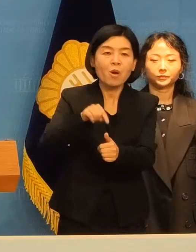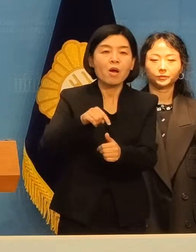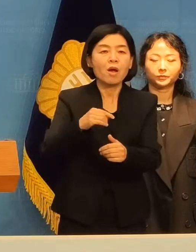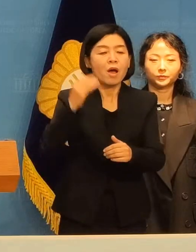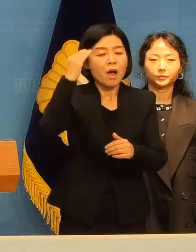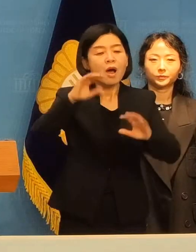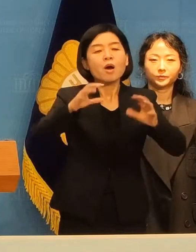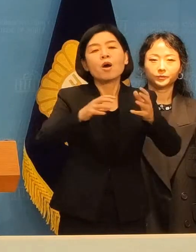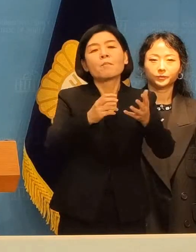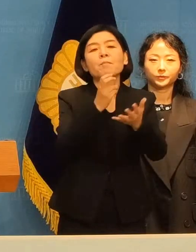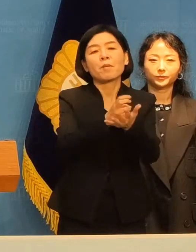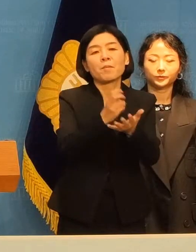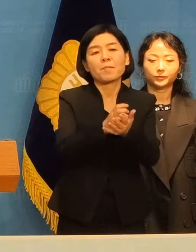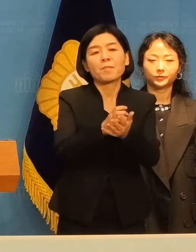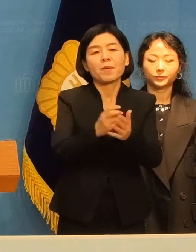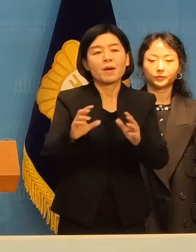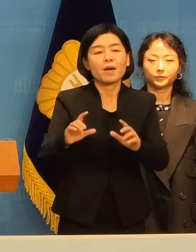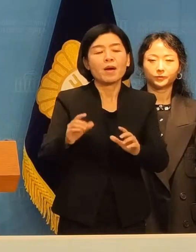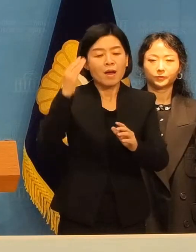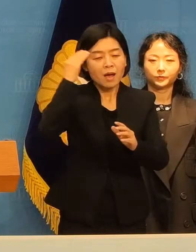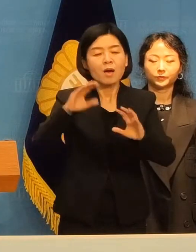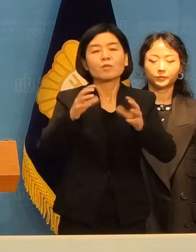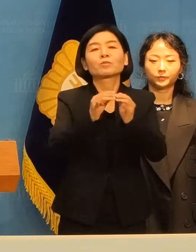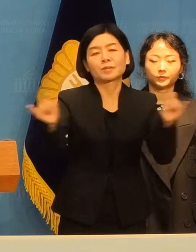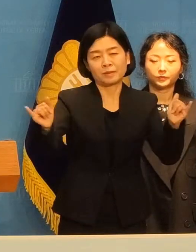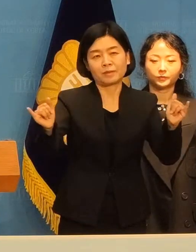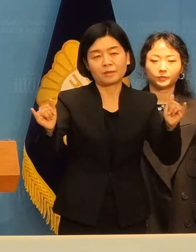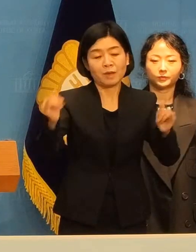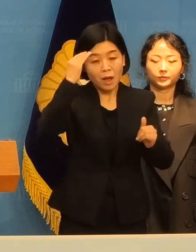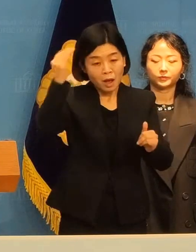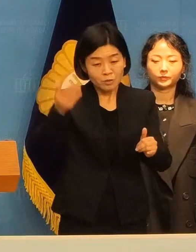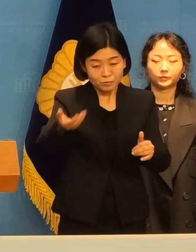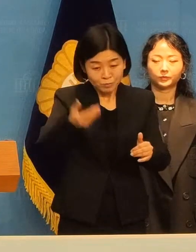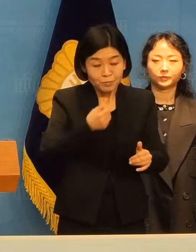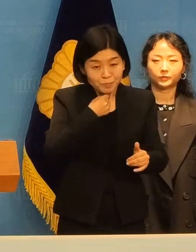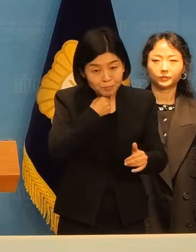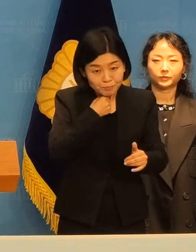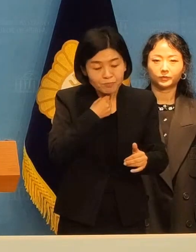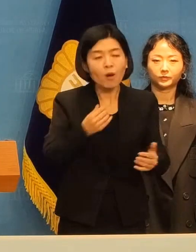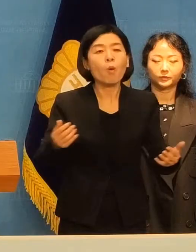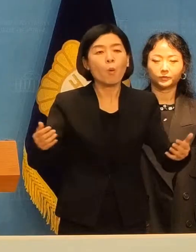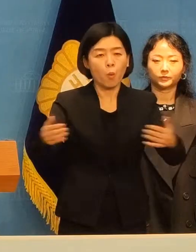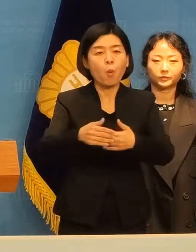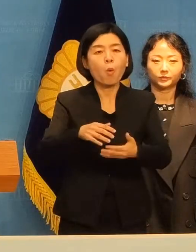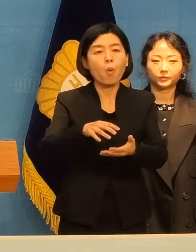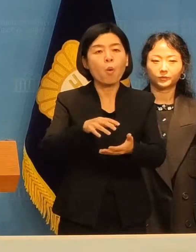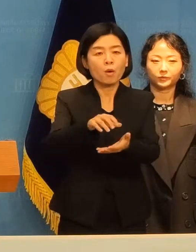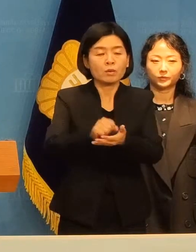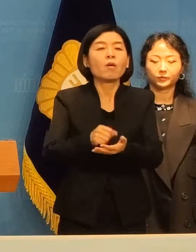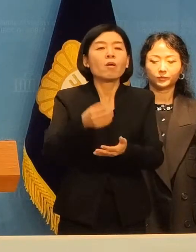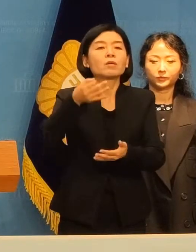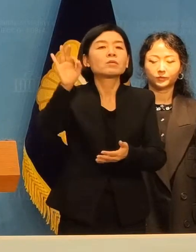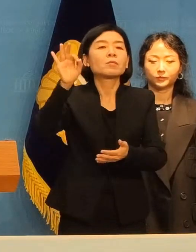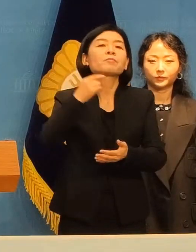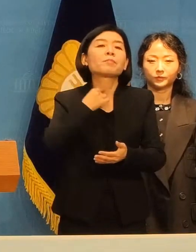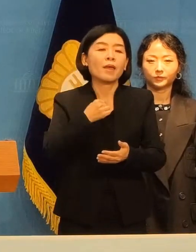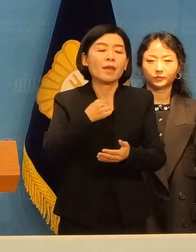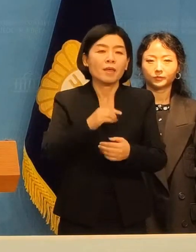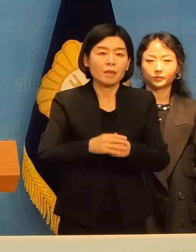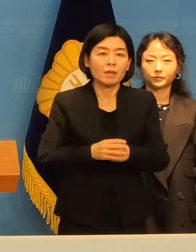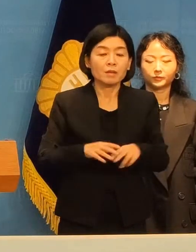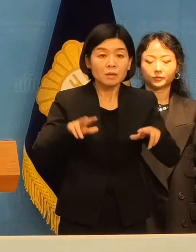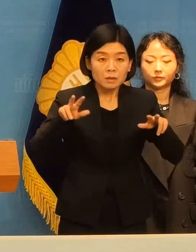자유의사를 존중하며 한국행 요청 시 전원 수용하겠다는 기본 원칙을 밝힌 바 있습니다. 우크라이나에 있는